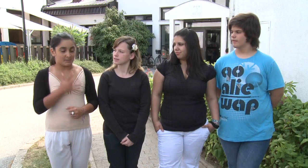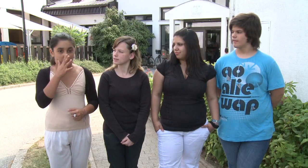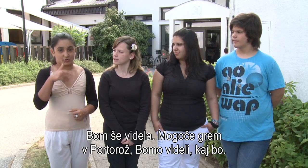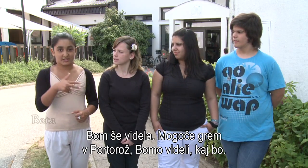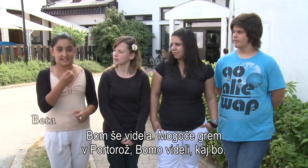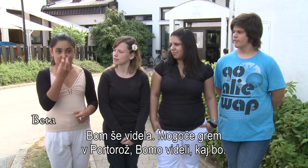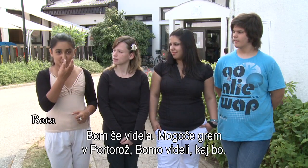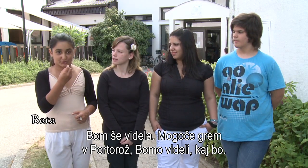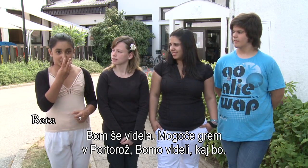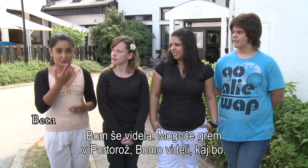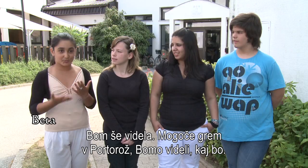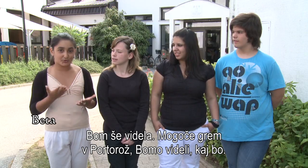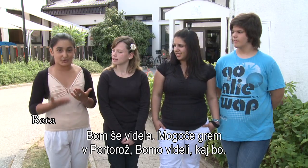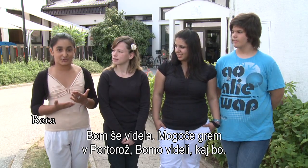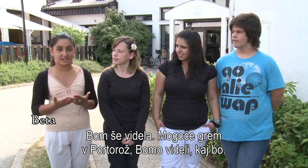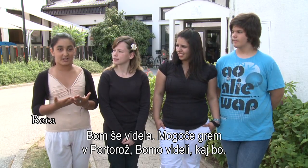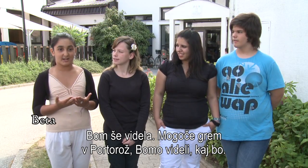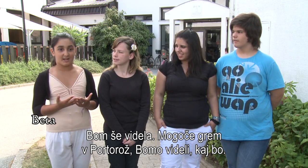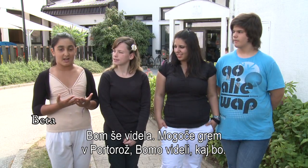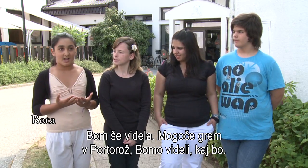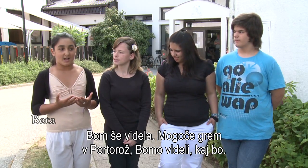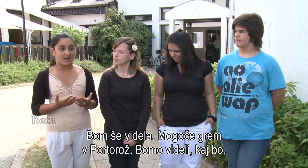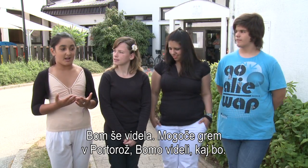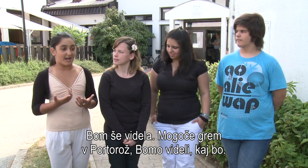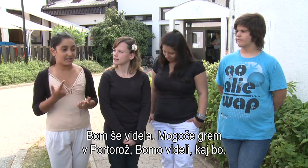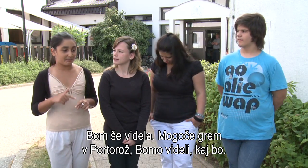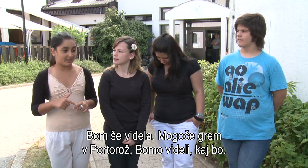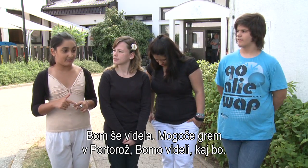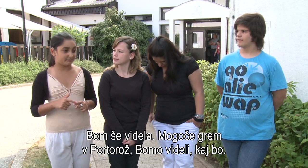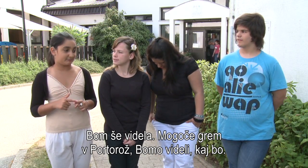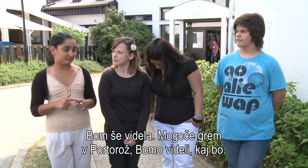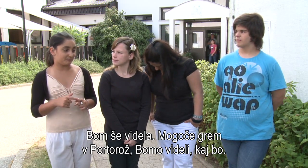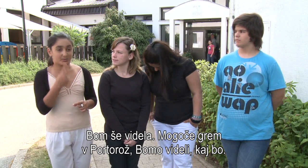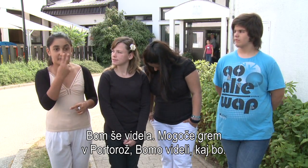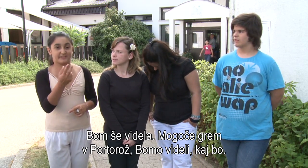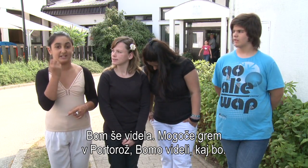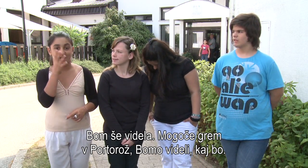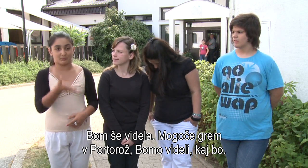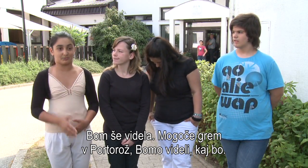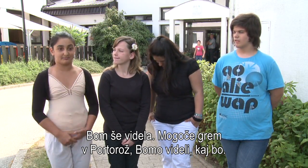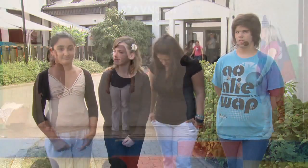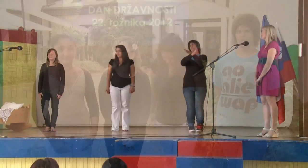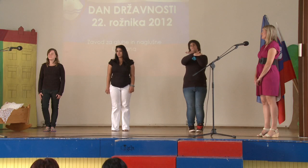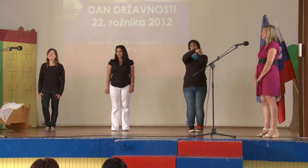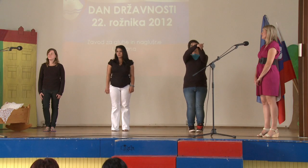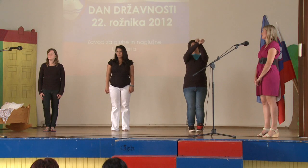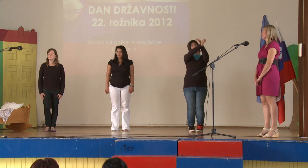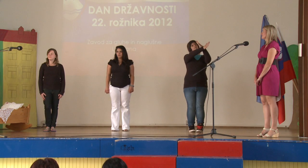Bomo šli na Portorož mogoče, ali pa bomo videli, kaj bo.